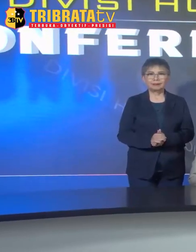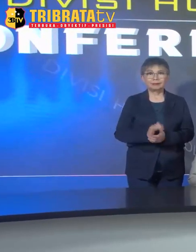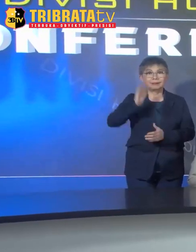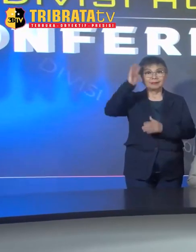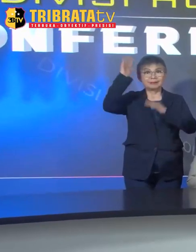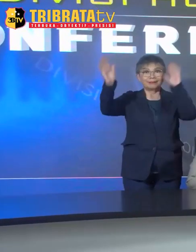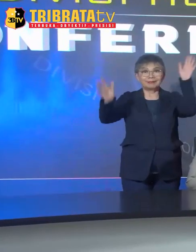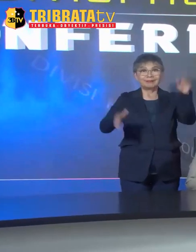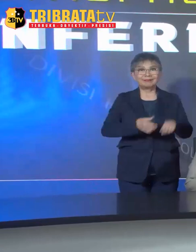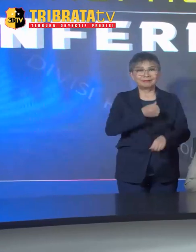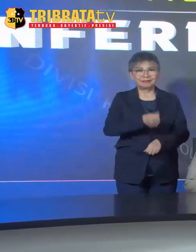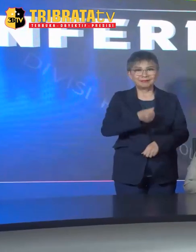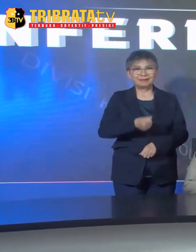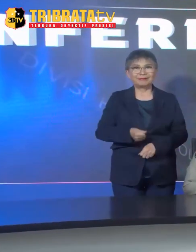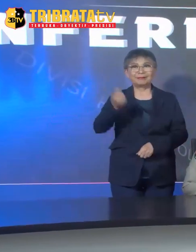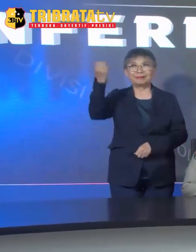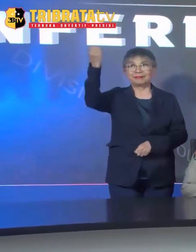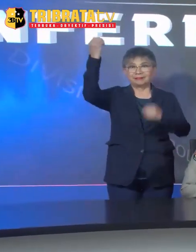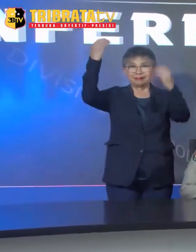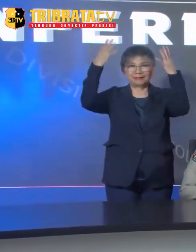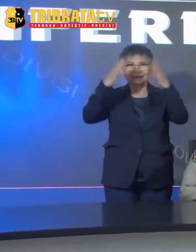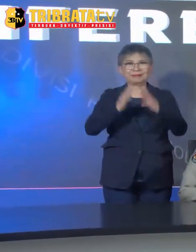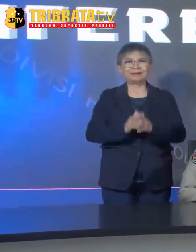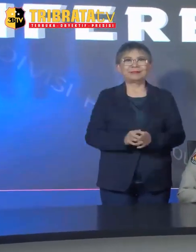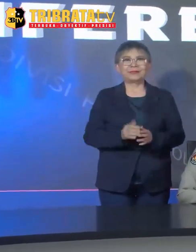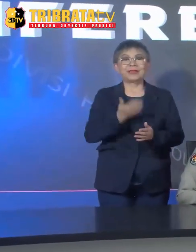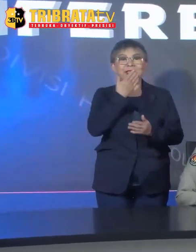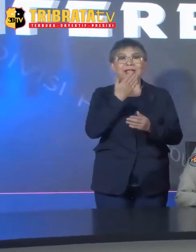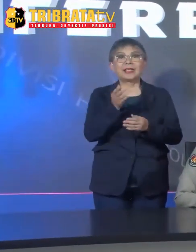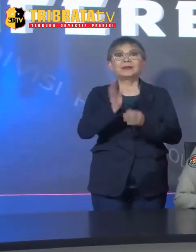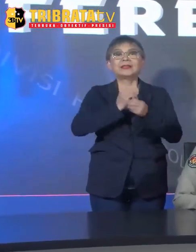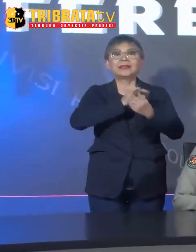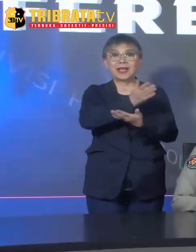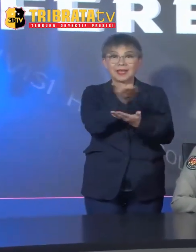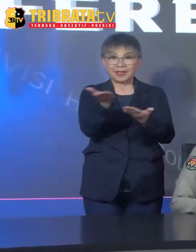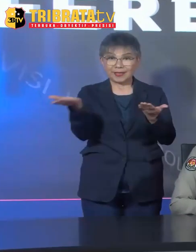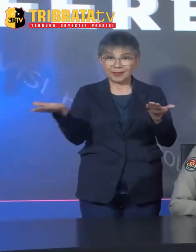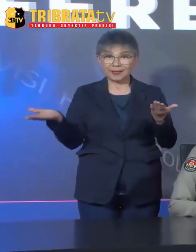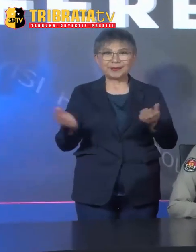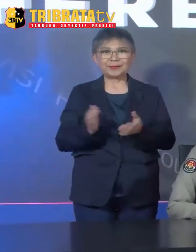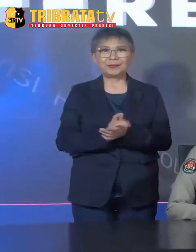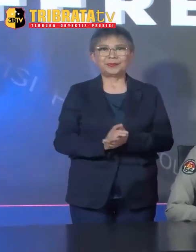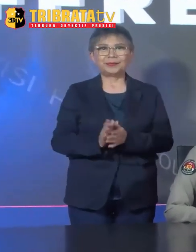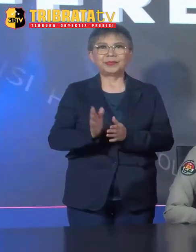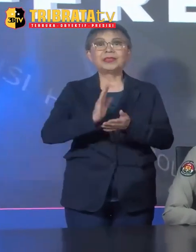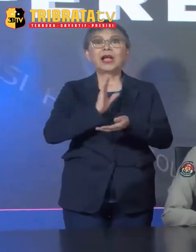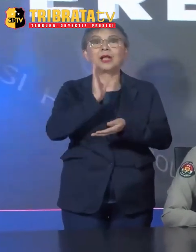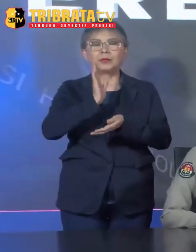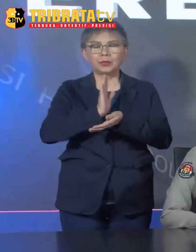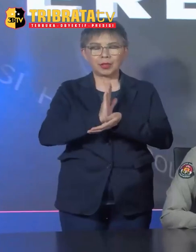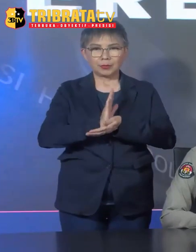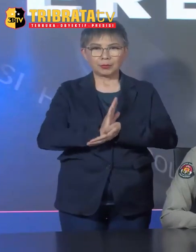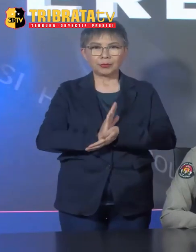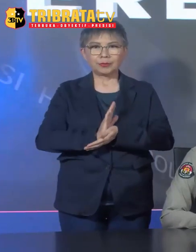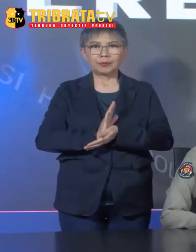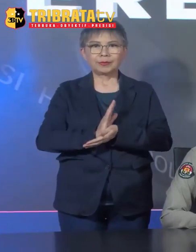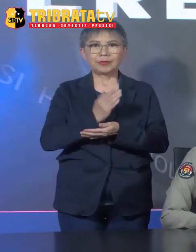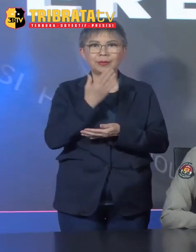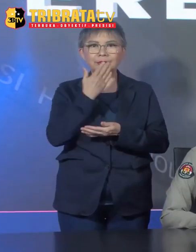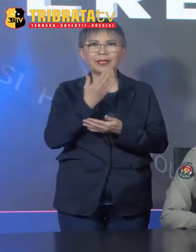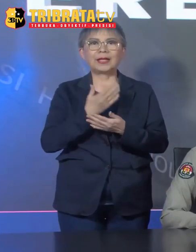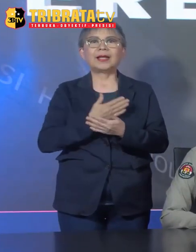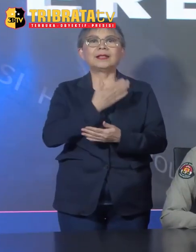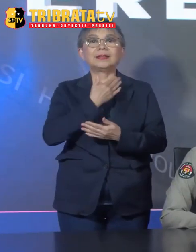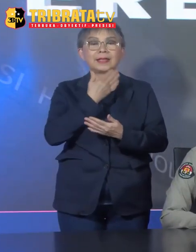Assalamualaikum warahmatullahi wabarakatuh salam sejahtera bagi kita semua Shalom Om Swastiastu